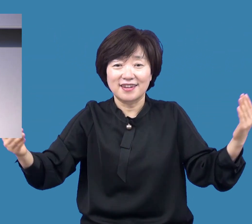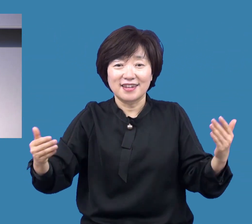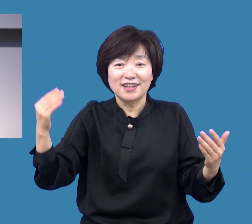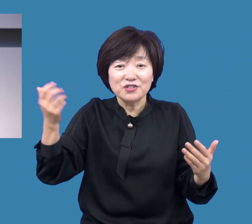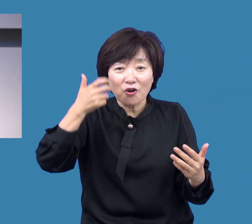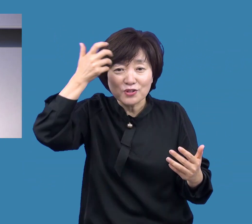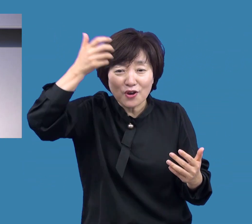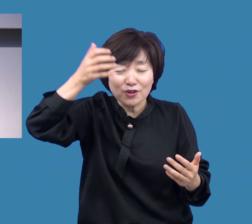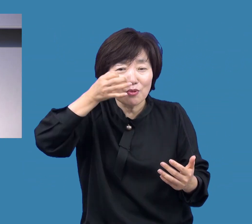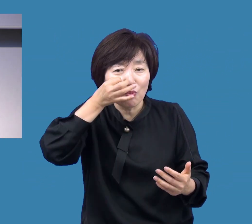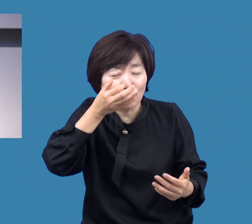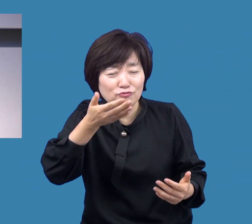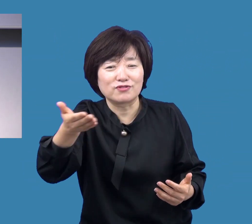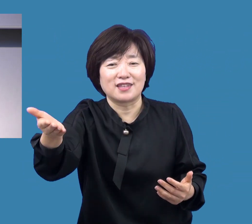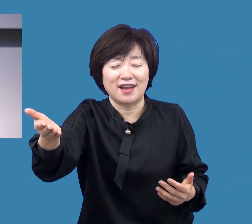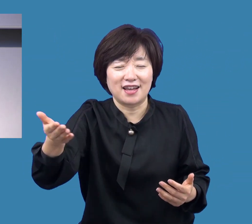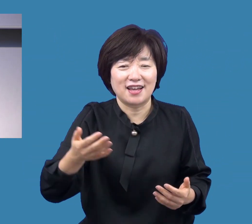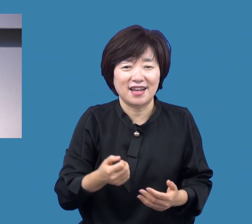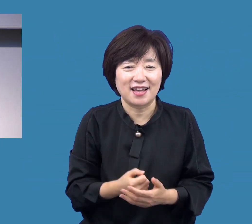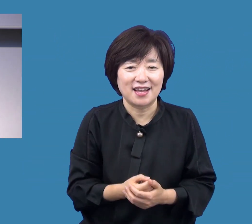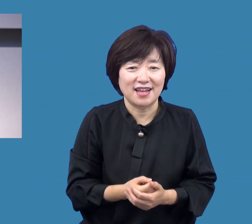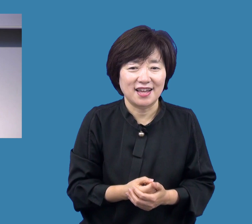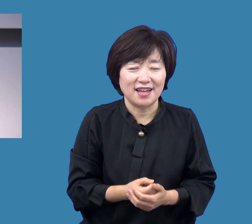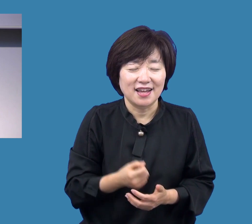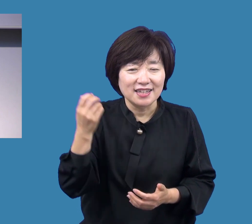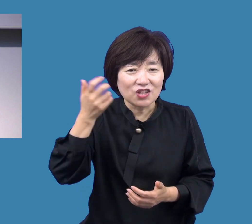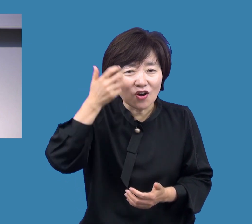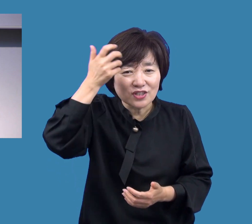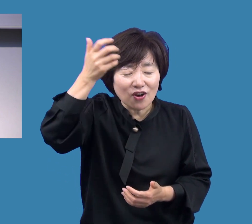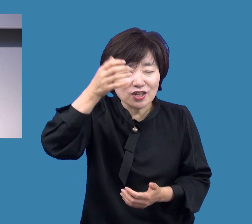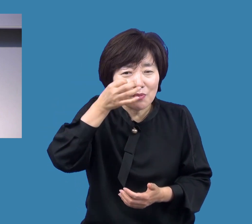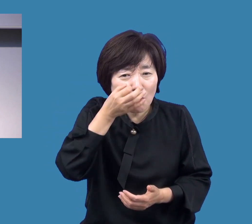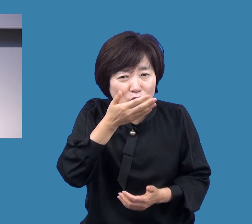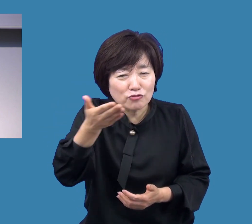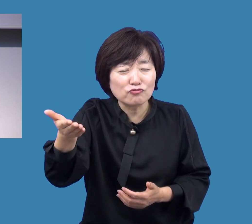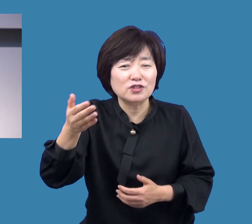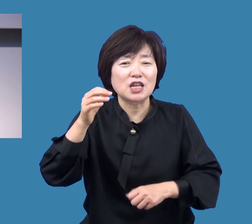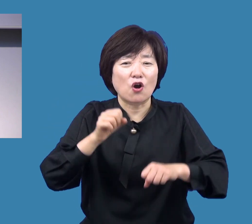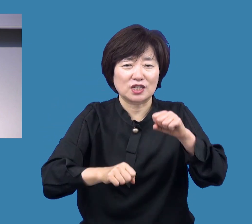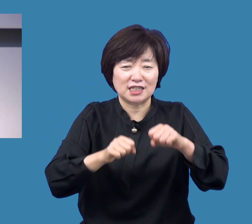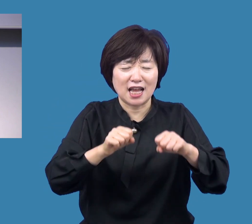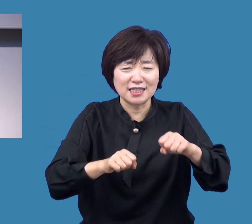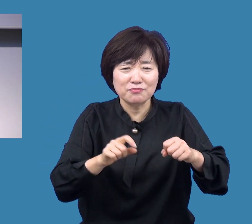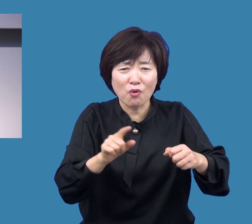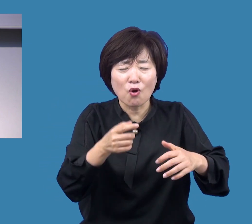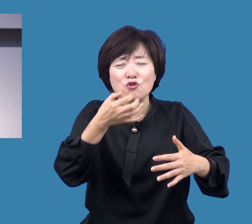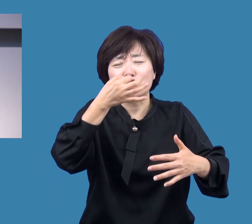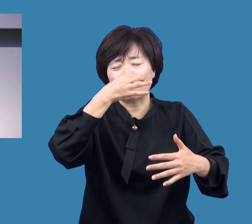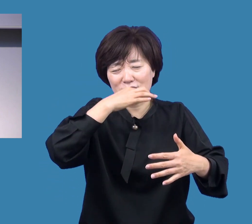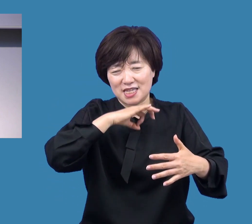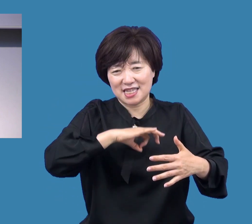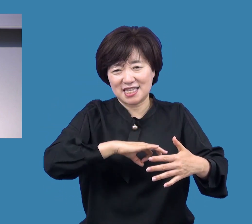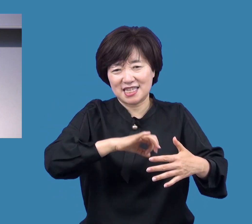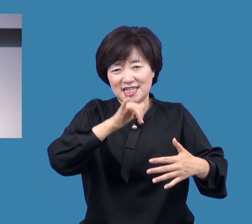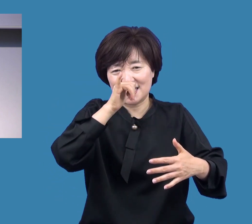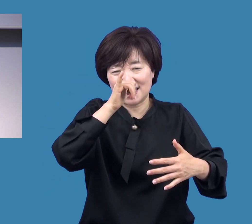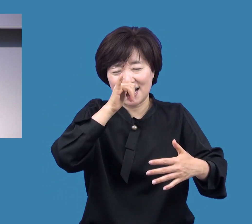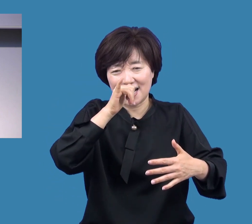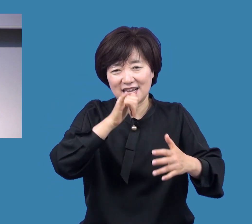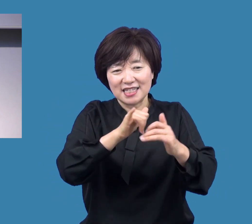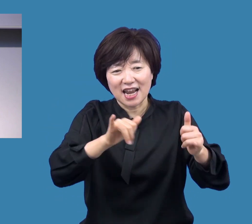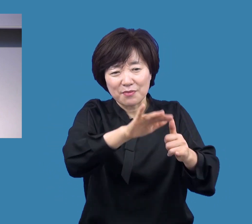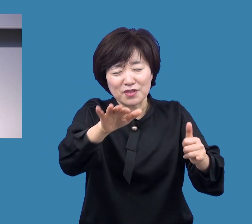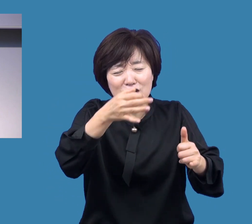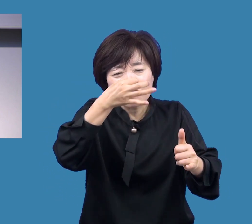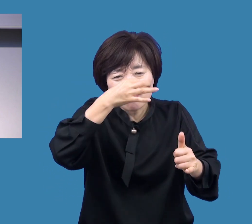뭐 이런 뜻입니다. 그러니까 성령님의 보여지시는 역사는 유익하게 하려 하심이라. 사람들에게 뭔가